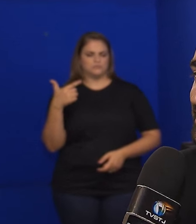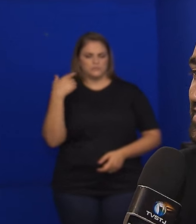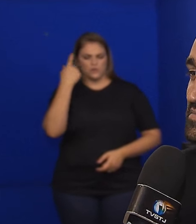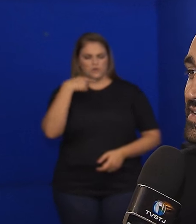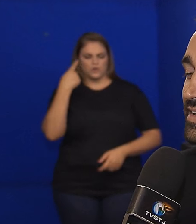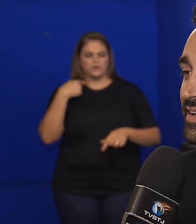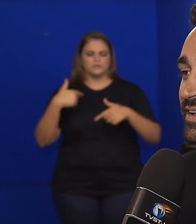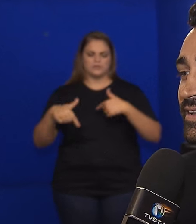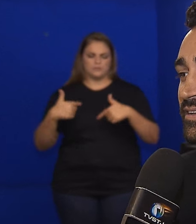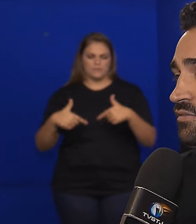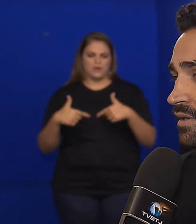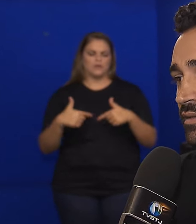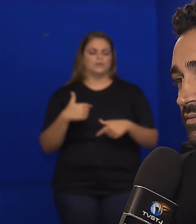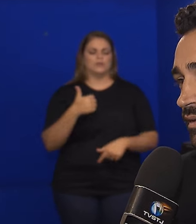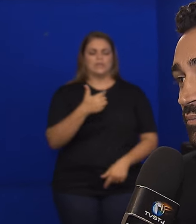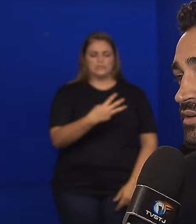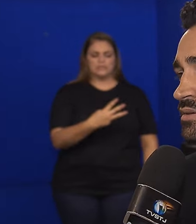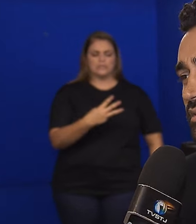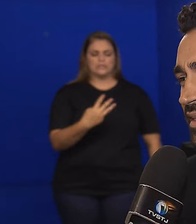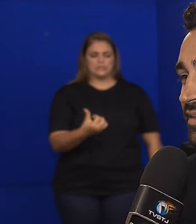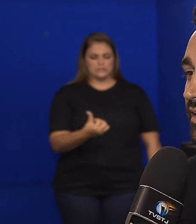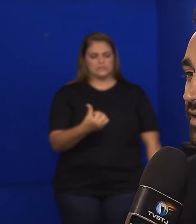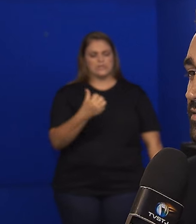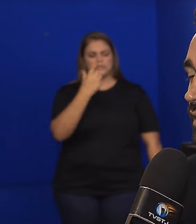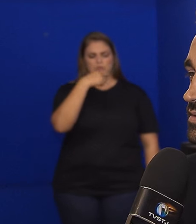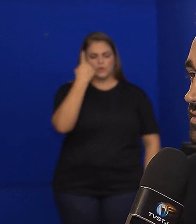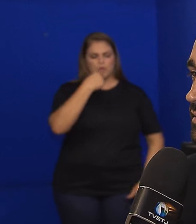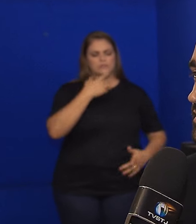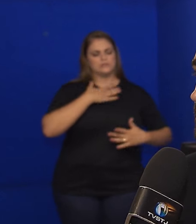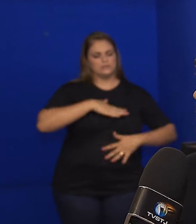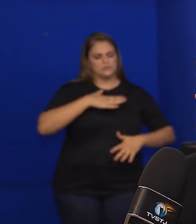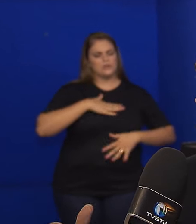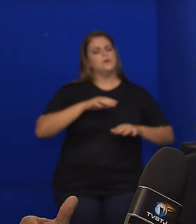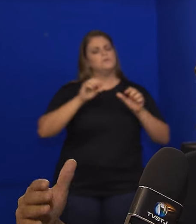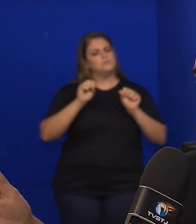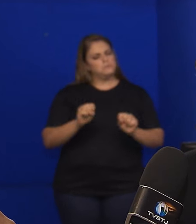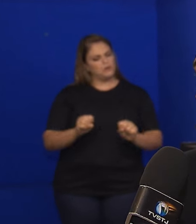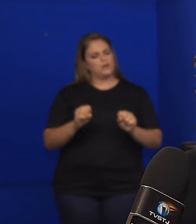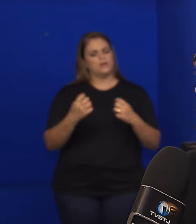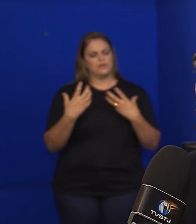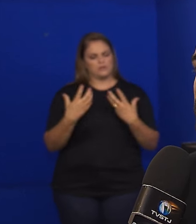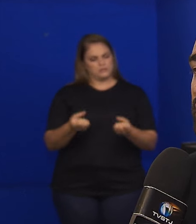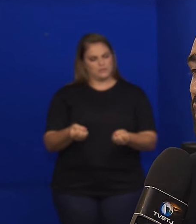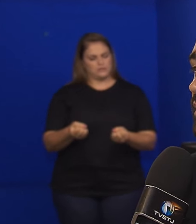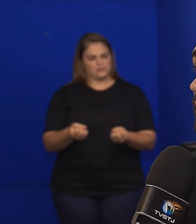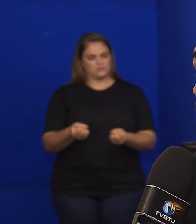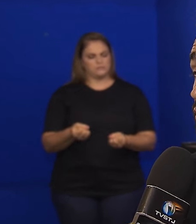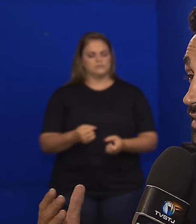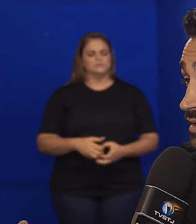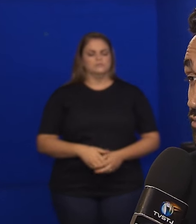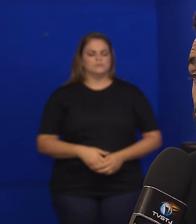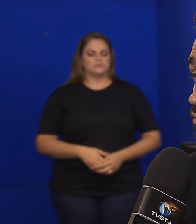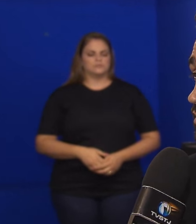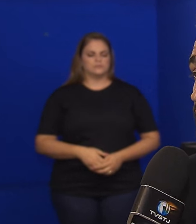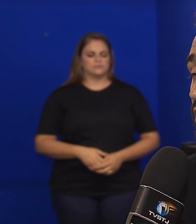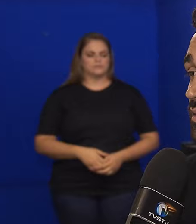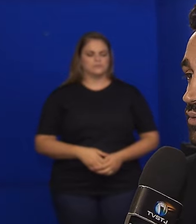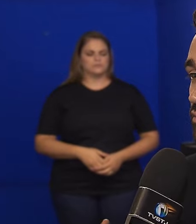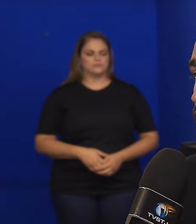de mim. E eu fiquei apaixonado, porque quem é intérprete de Libras realmente se apaixona pela língua e tal, pela comunidade surda, por tudo